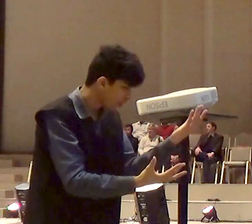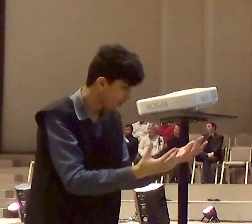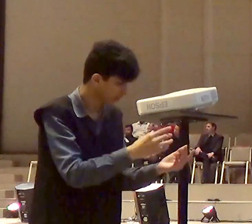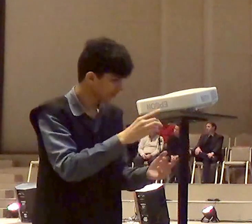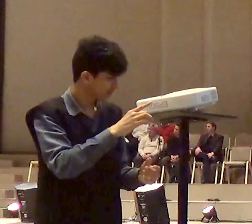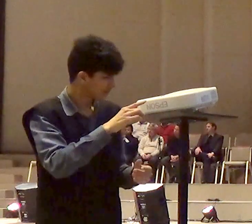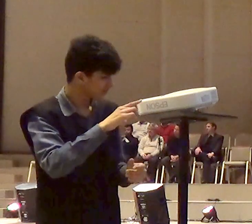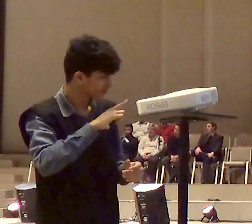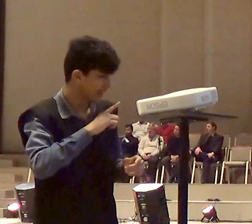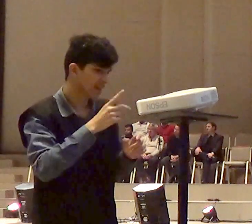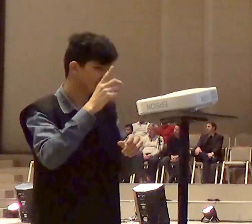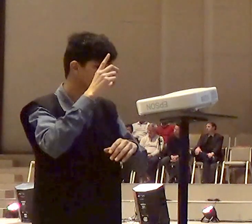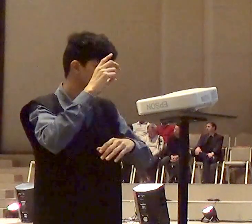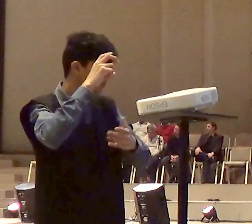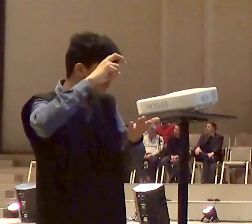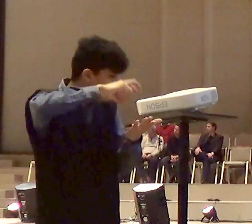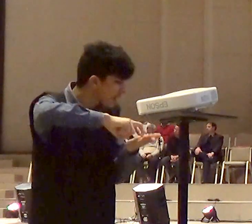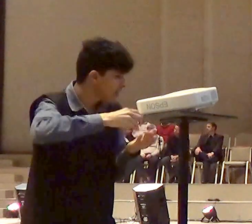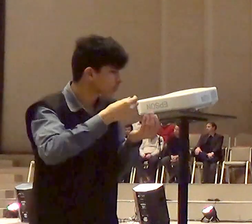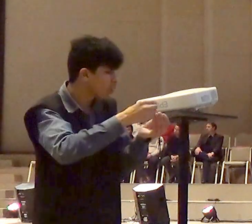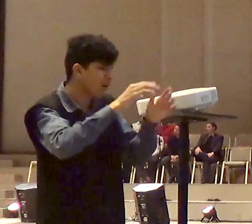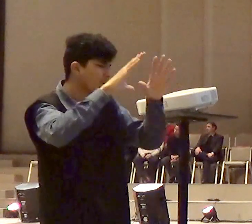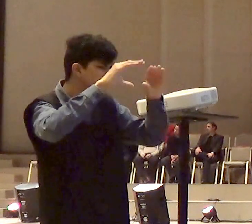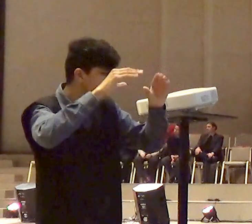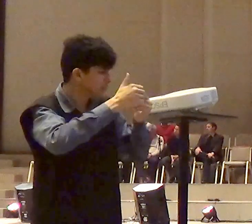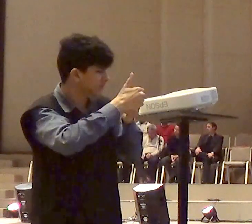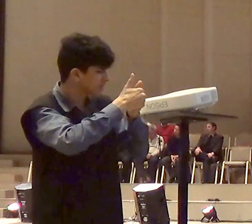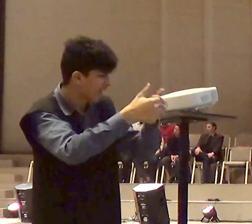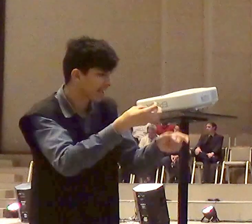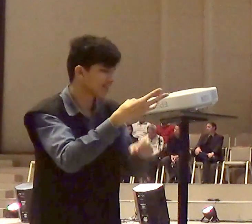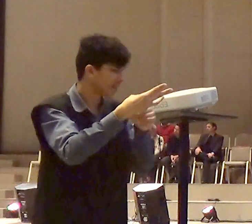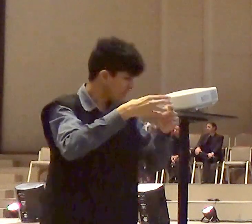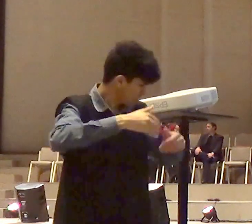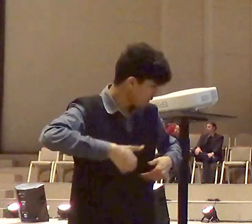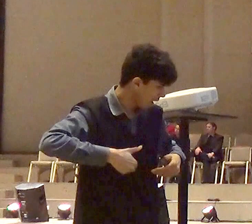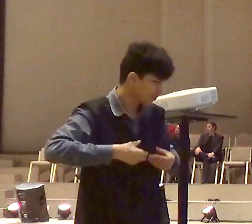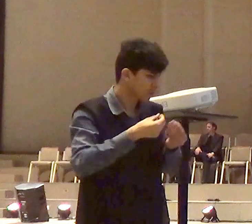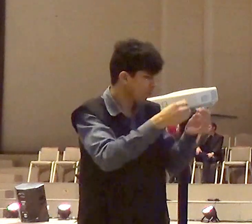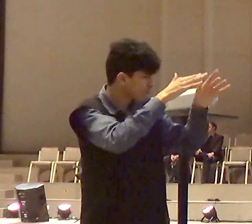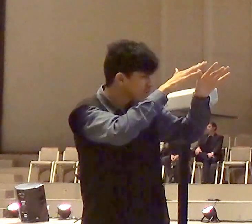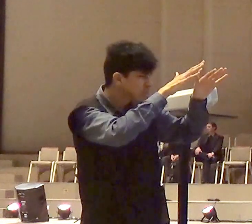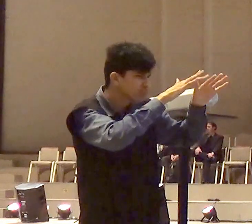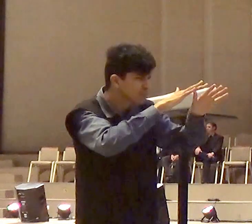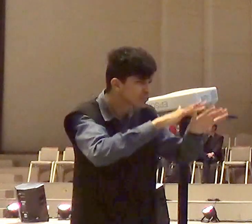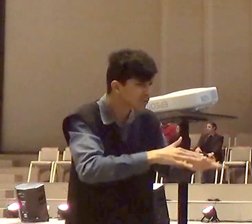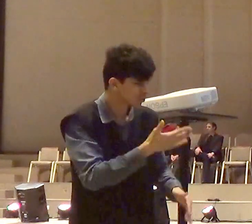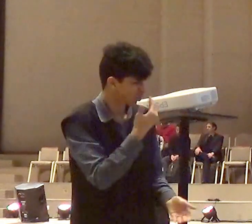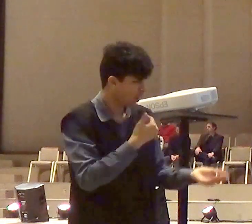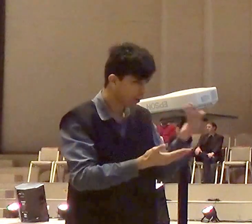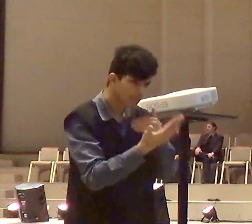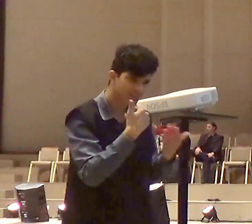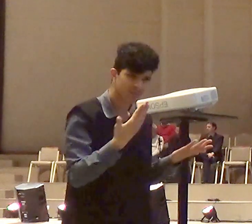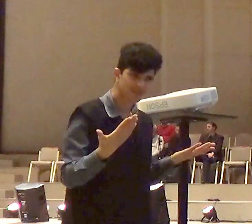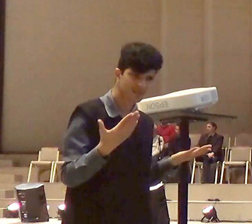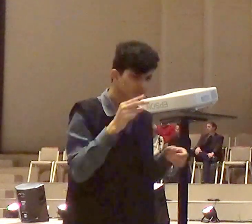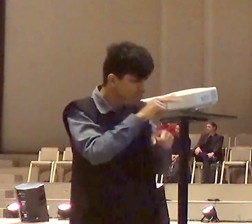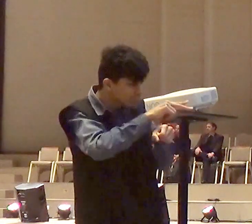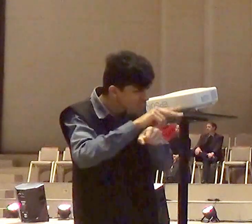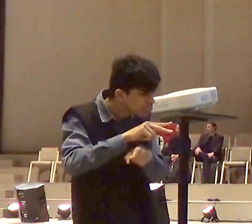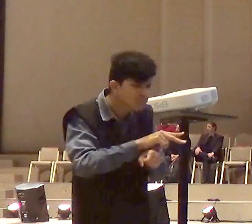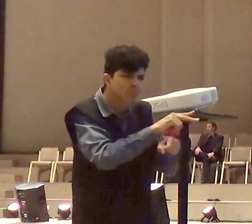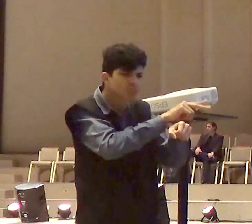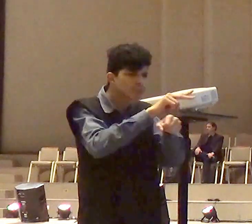processo começa uma rebelião e O interessante é que